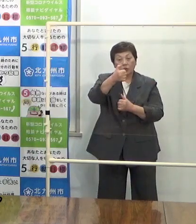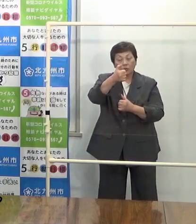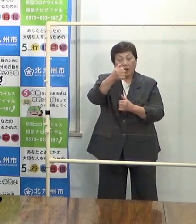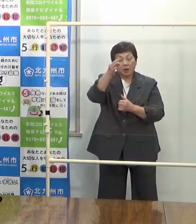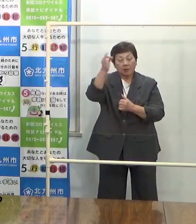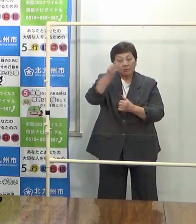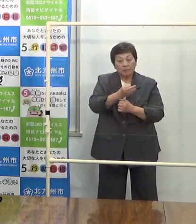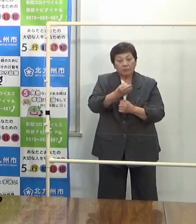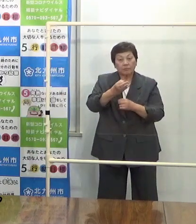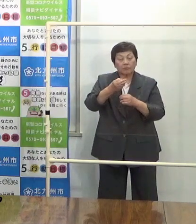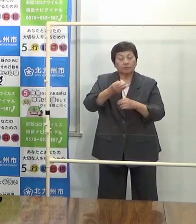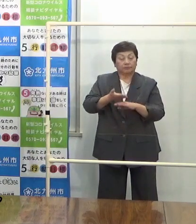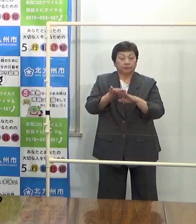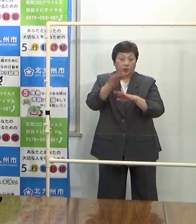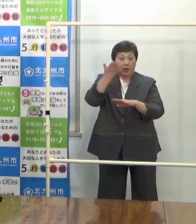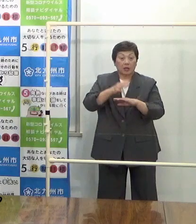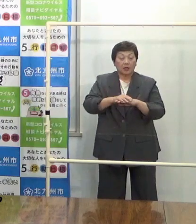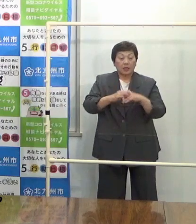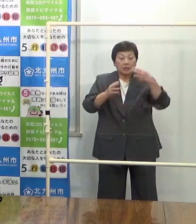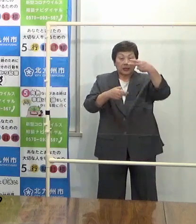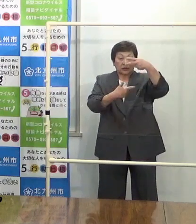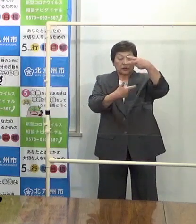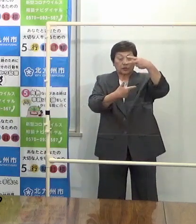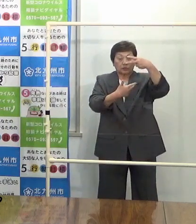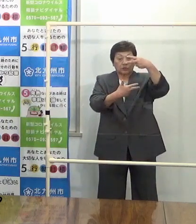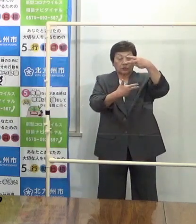っておりません。2月6日現在、